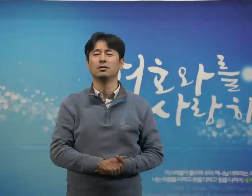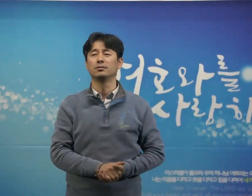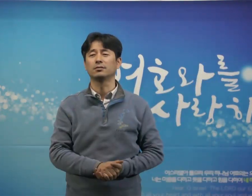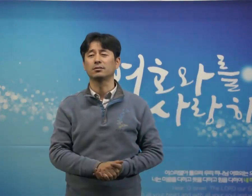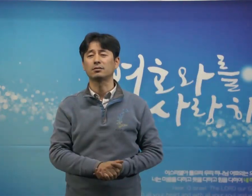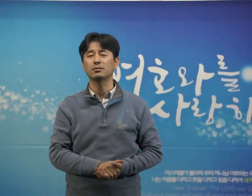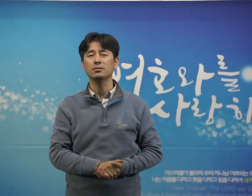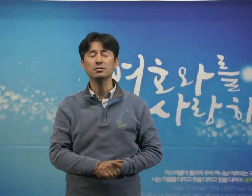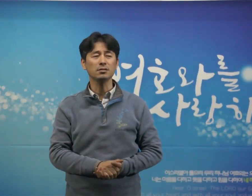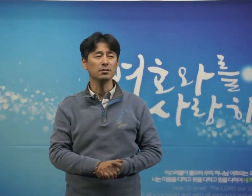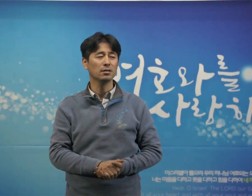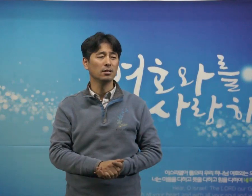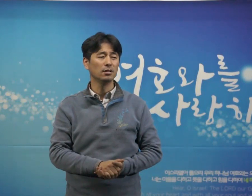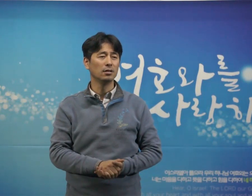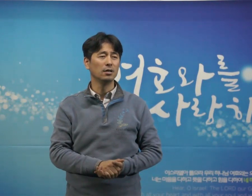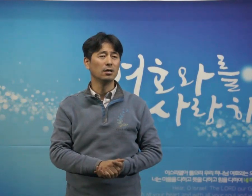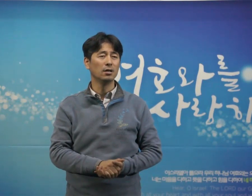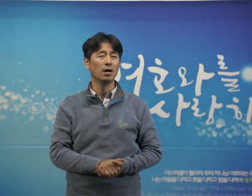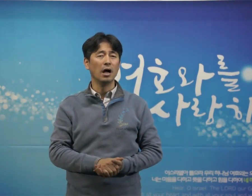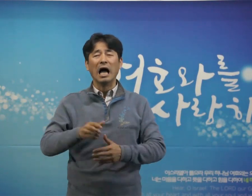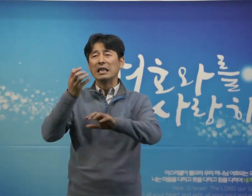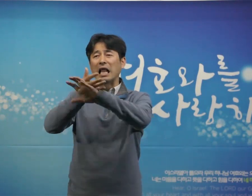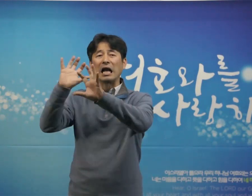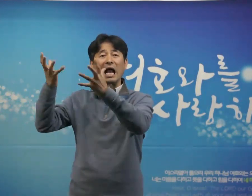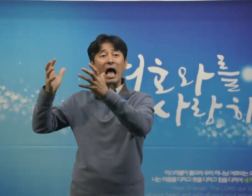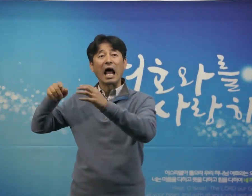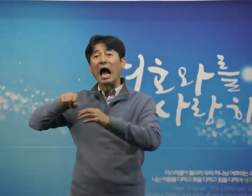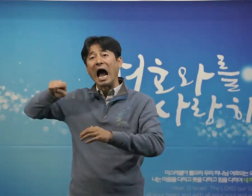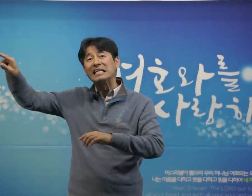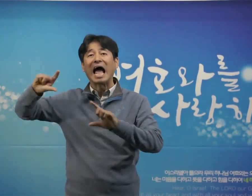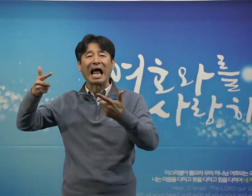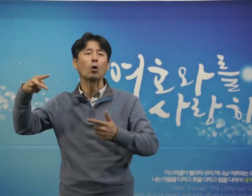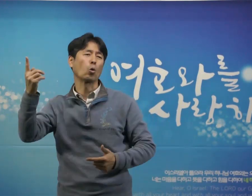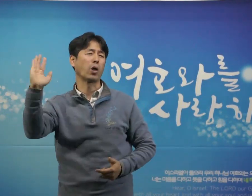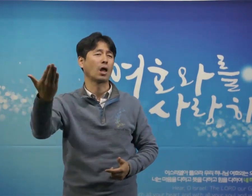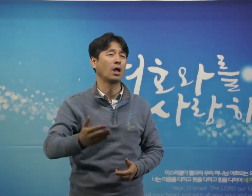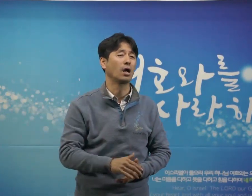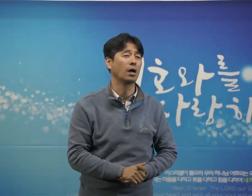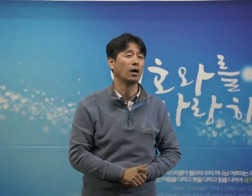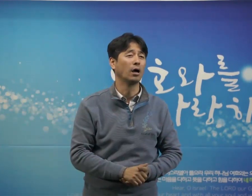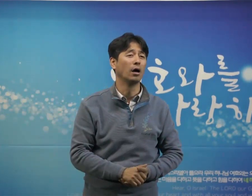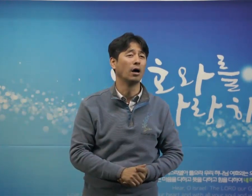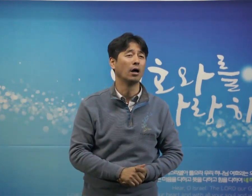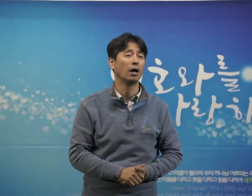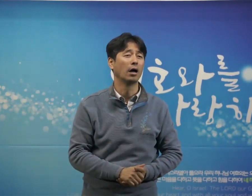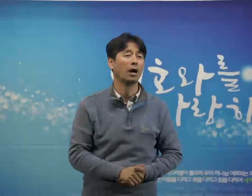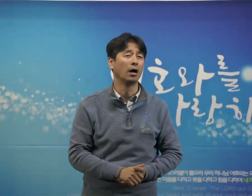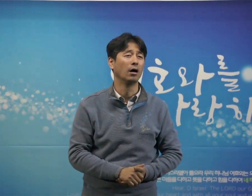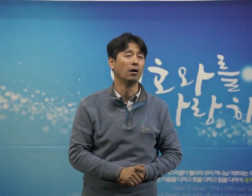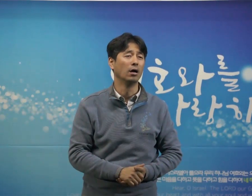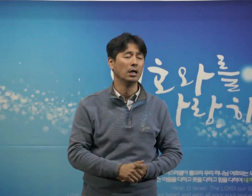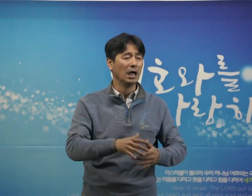방송을 통해서 많은 사람들에게 그 영향력을 끼칠 수 있죠. 다른 나라에 굳이 가지 않아도